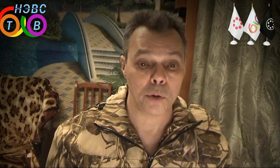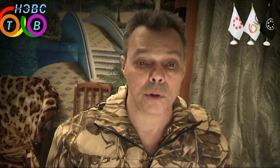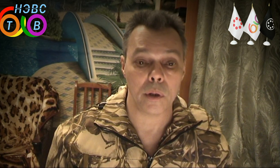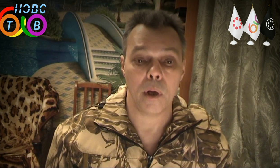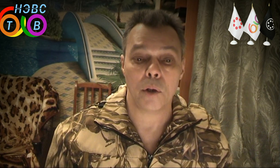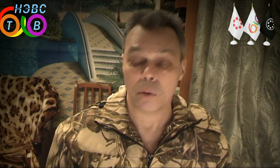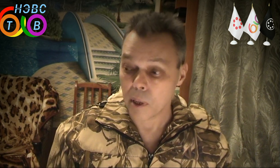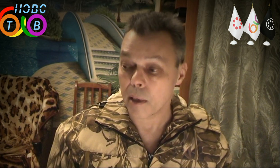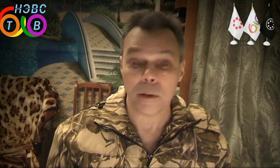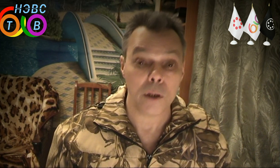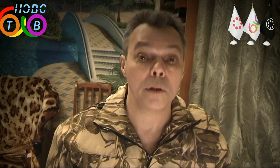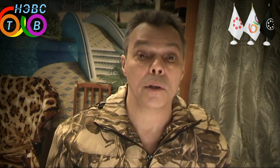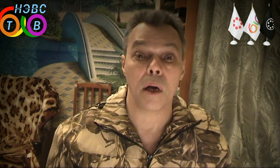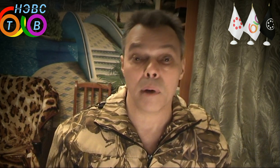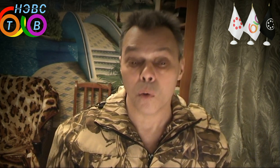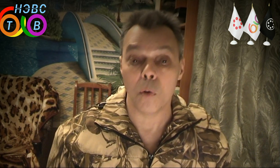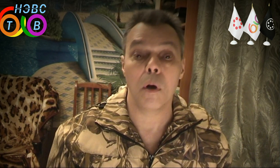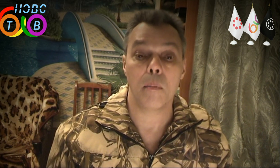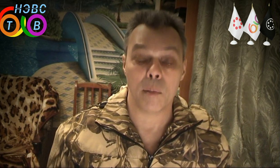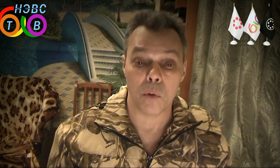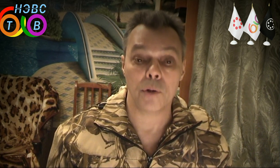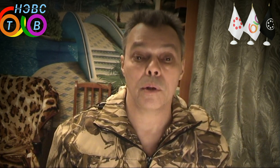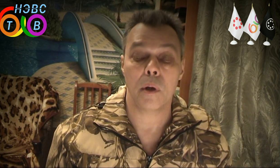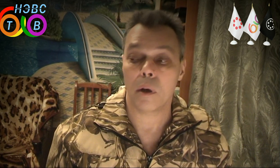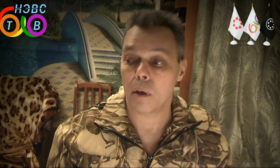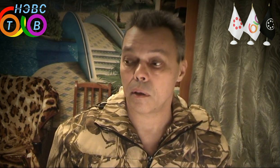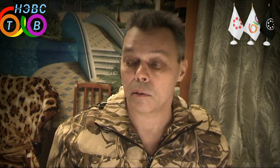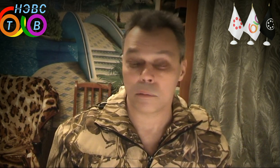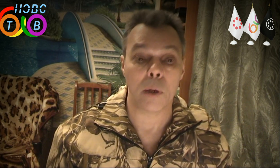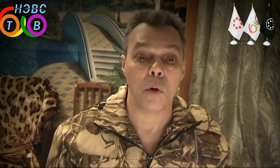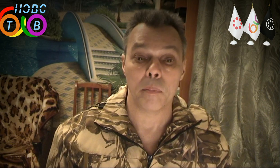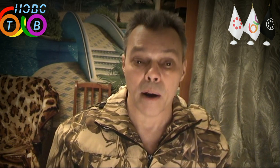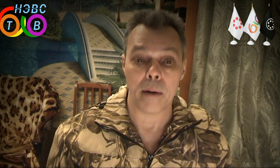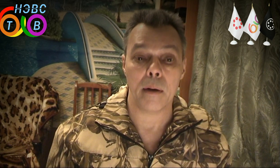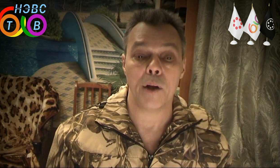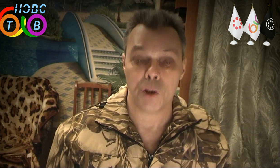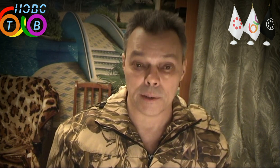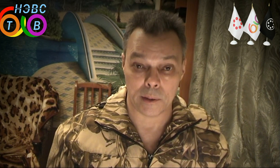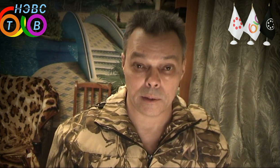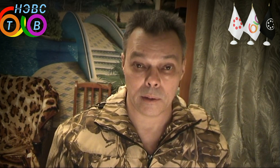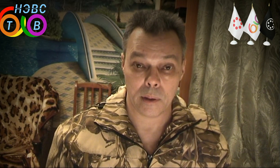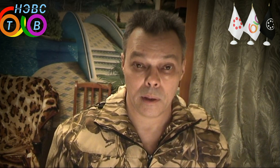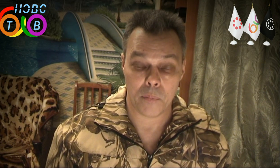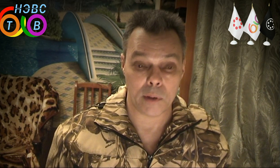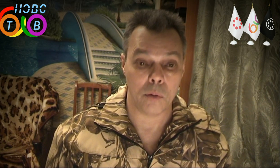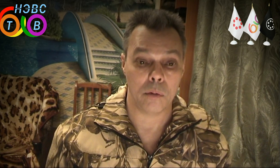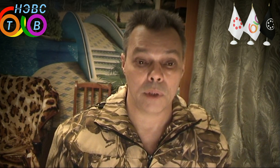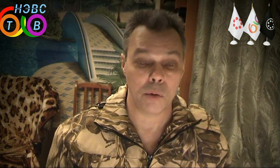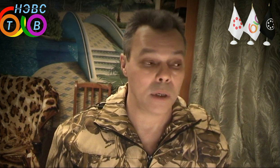следующее, что да, конечно же, я могу помочь такой паре очиститься. Если девушка